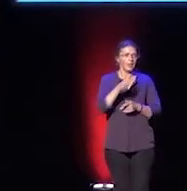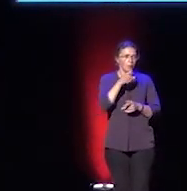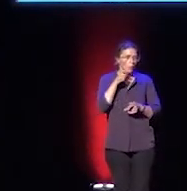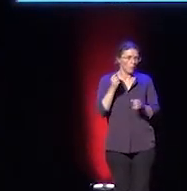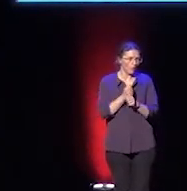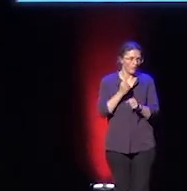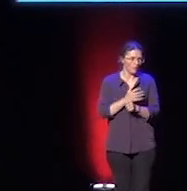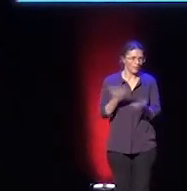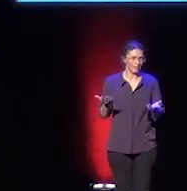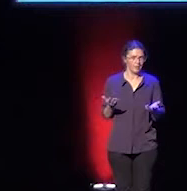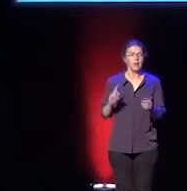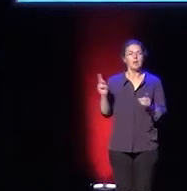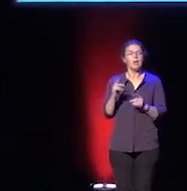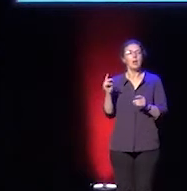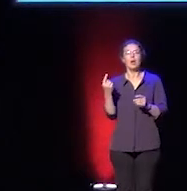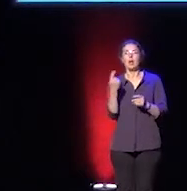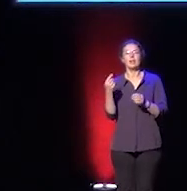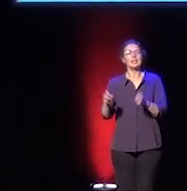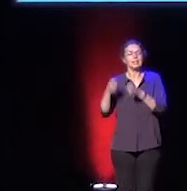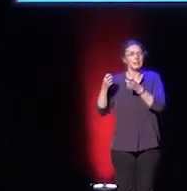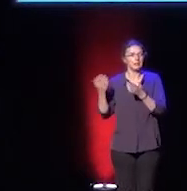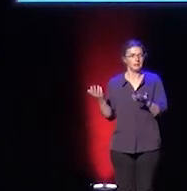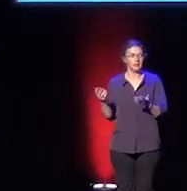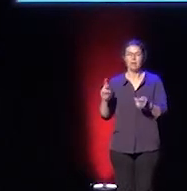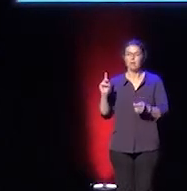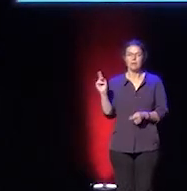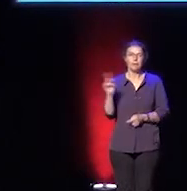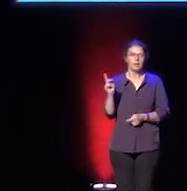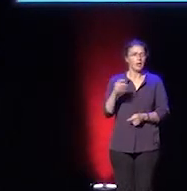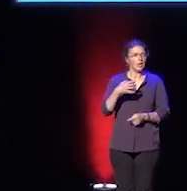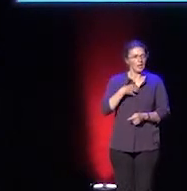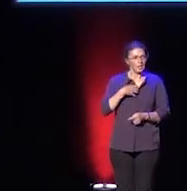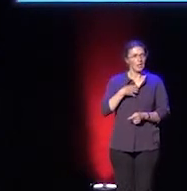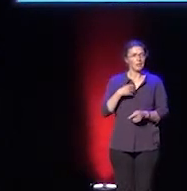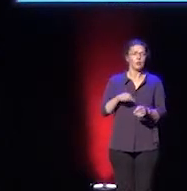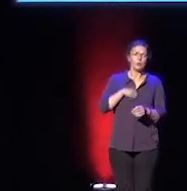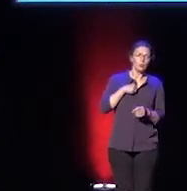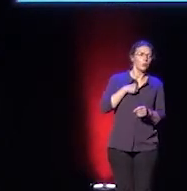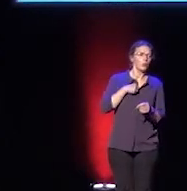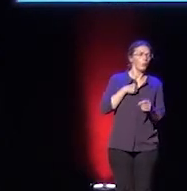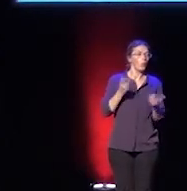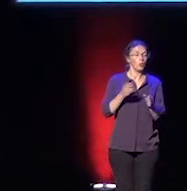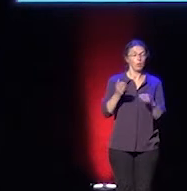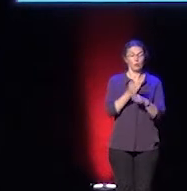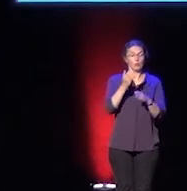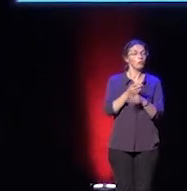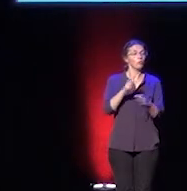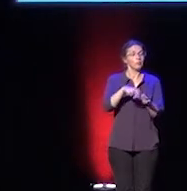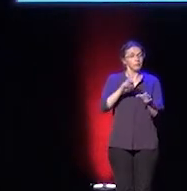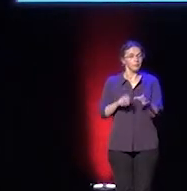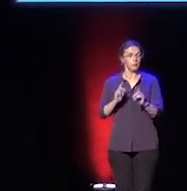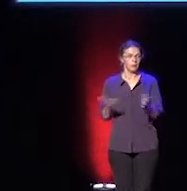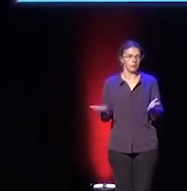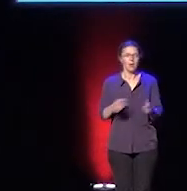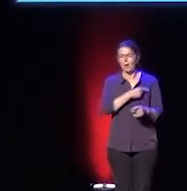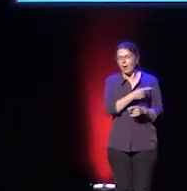tätig waren, diejenigen, die alleinerziehend waren, diejenigen, die durch Krankheit vorzeitig und zwischendurch ausscheiden mussten, die alle